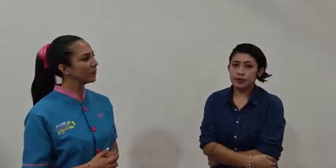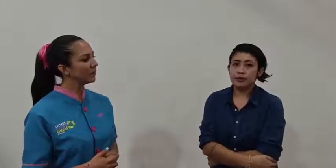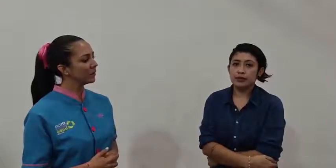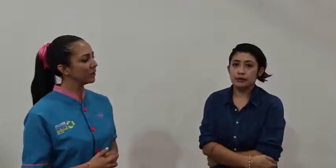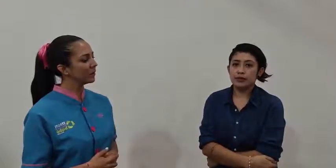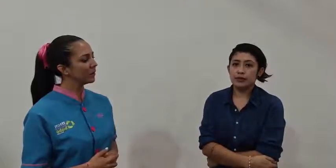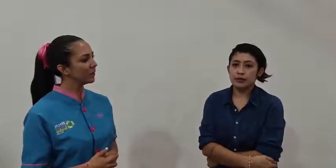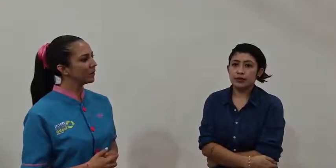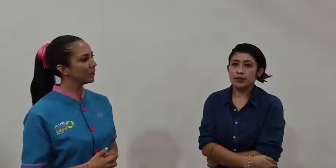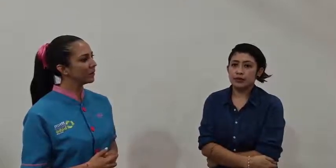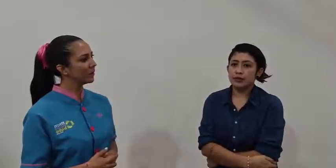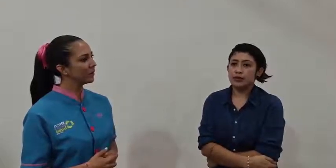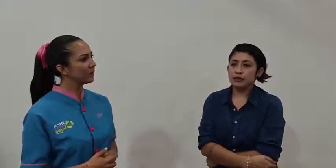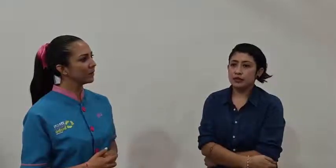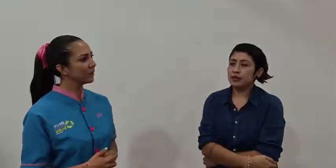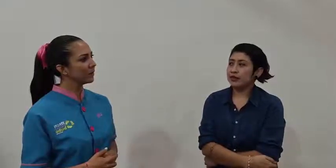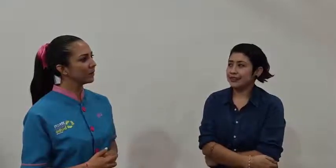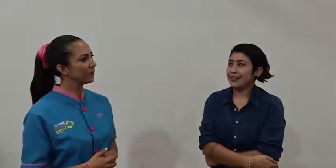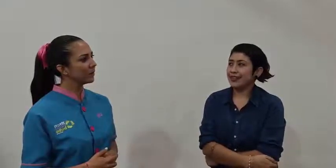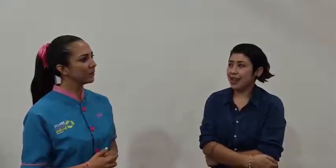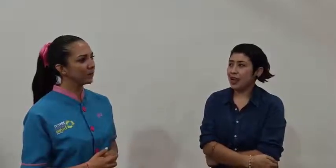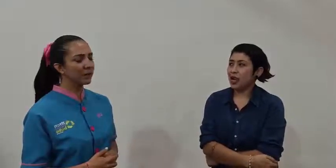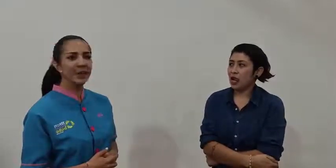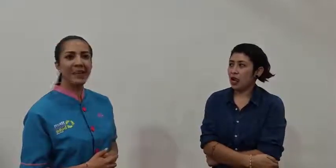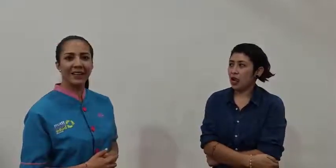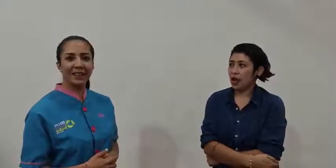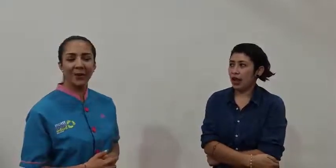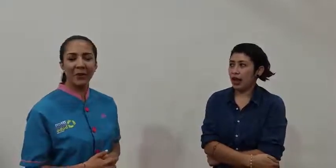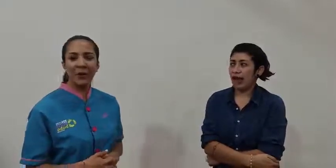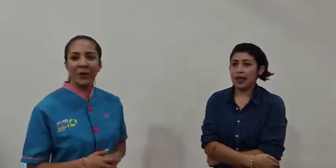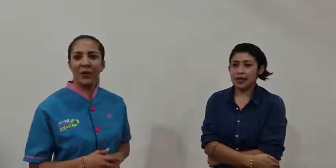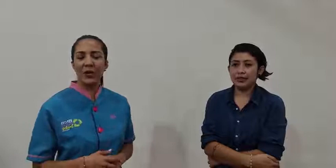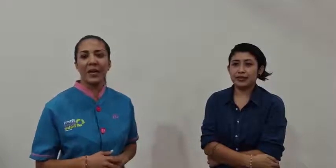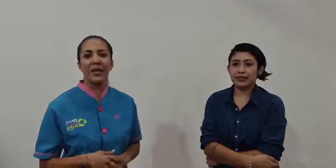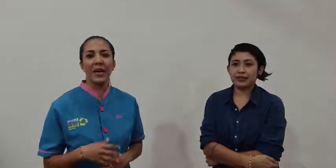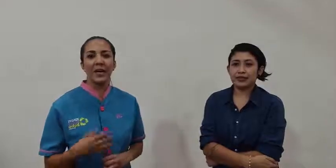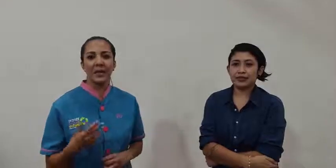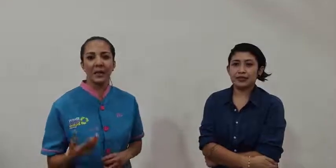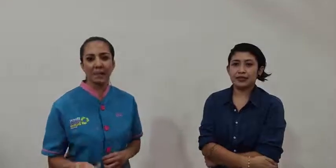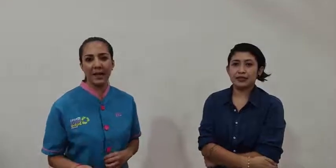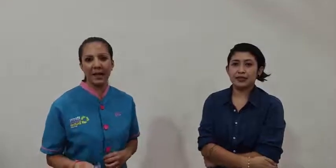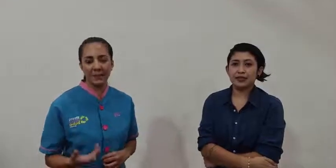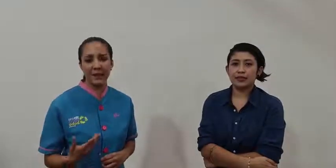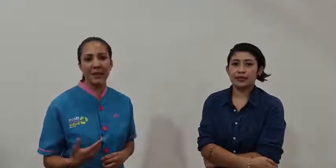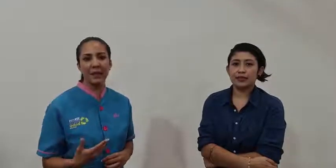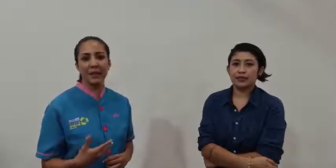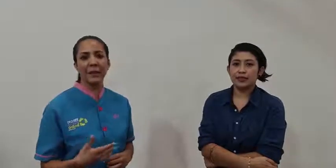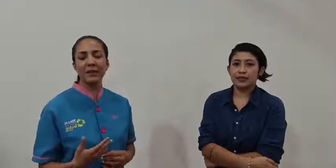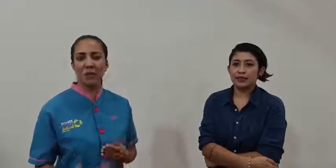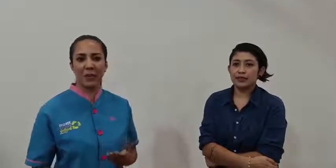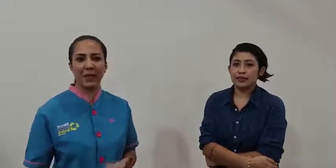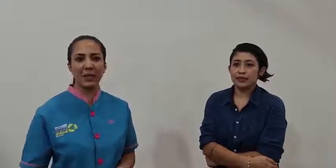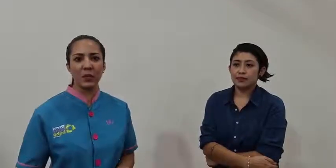y después evitar los problemas de comunicación con su bebé. Claro. Oye, y ahí para estos